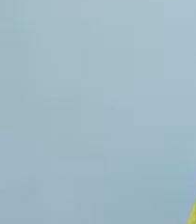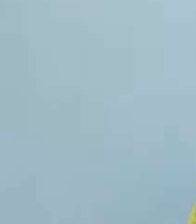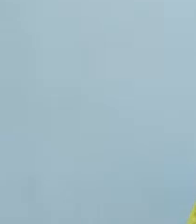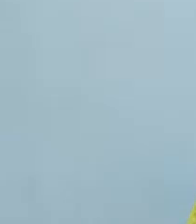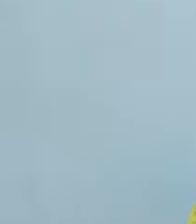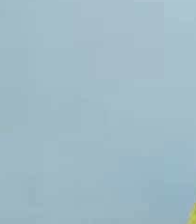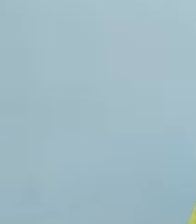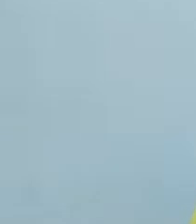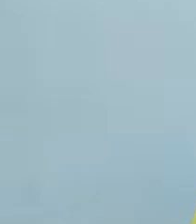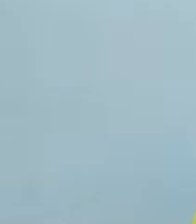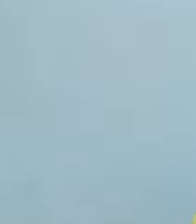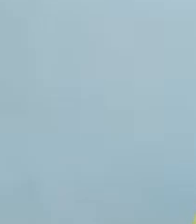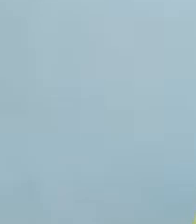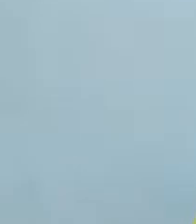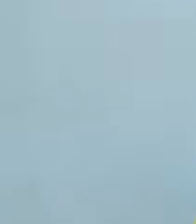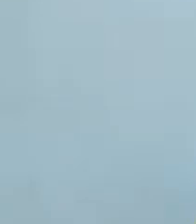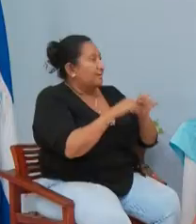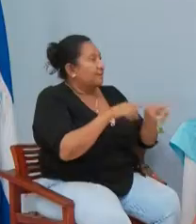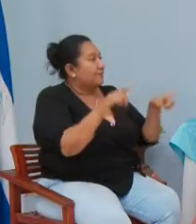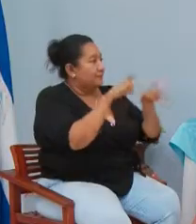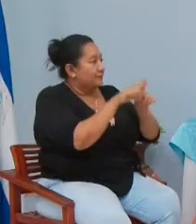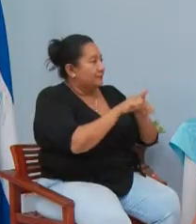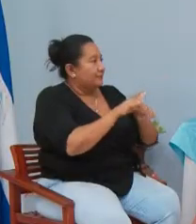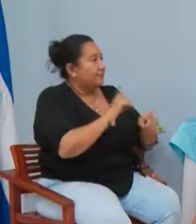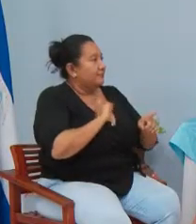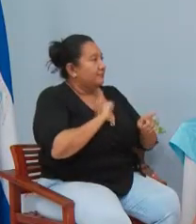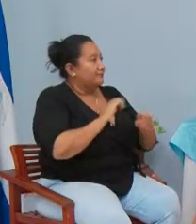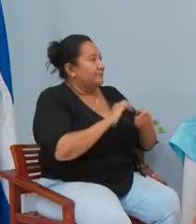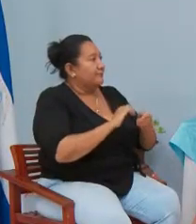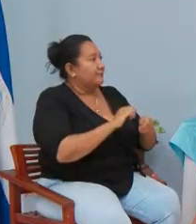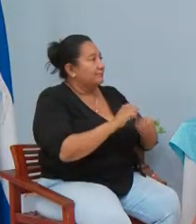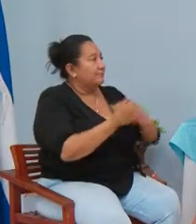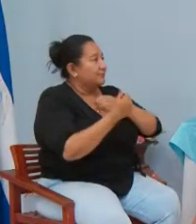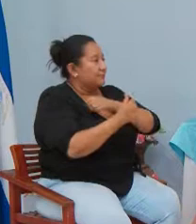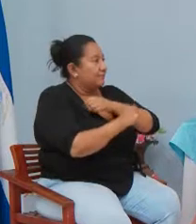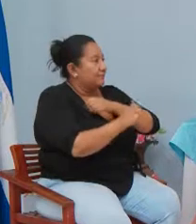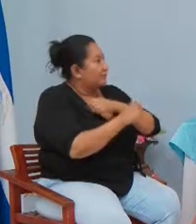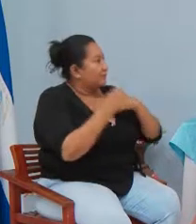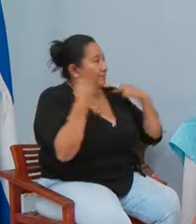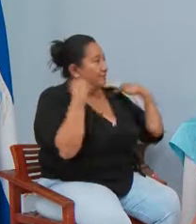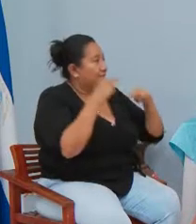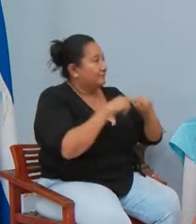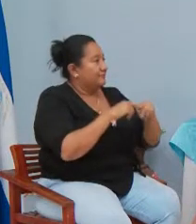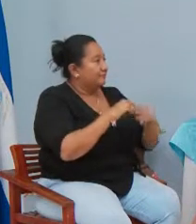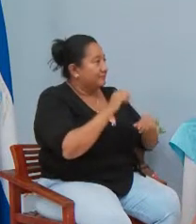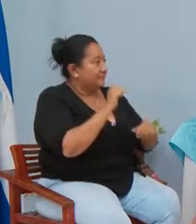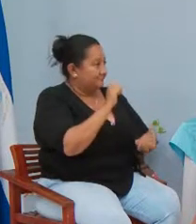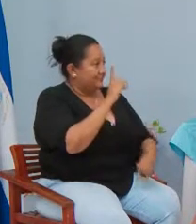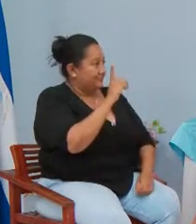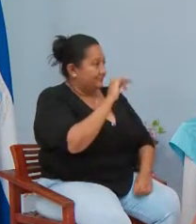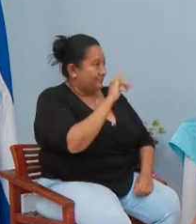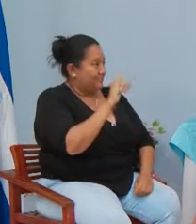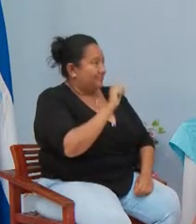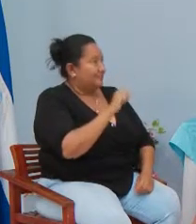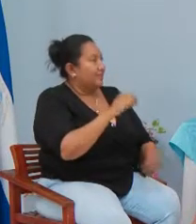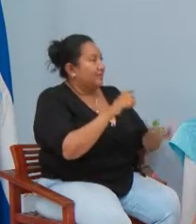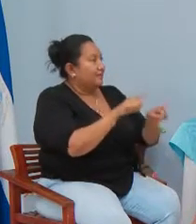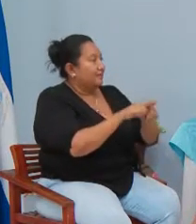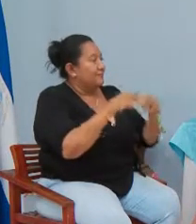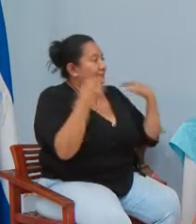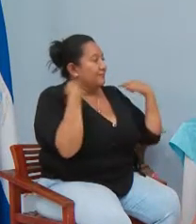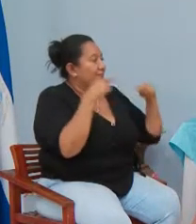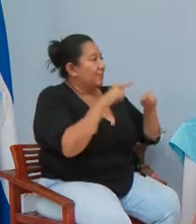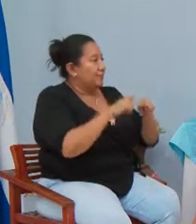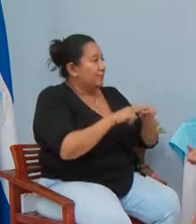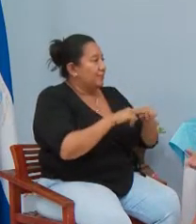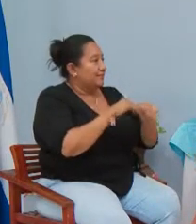Melania Morales. También tenemos a la profesora Adilia García, también docente de la Escuela Especial